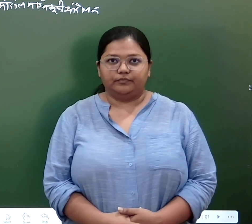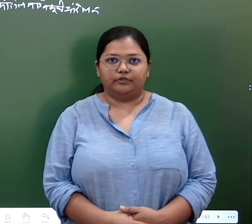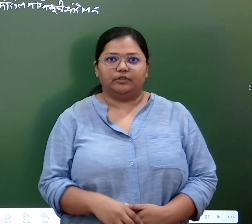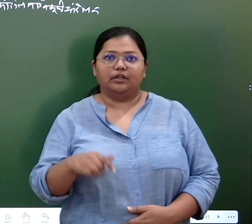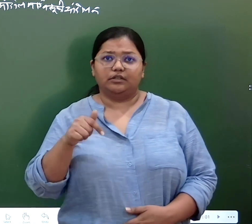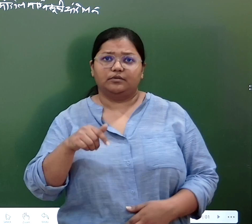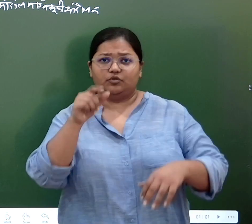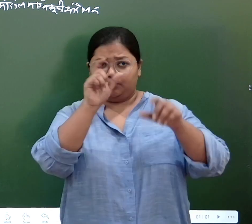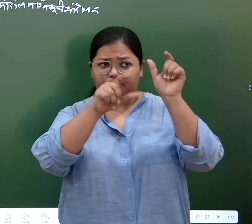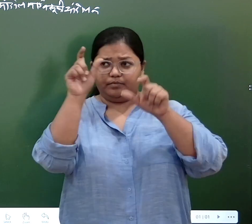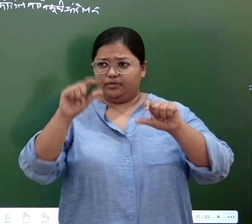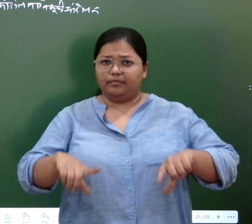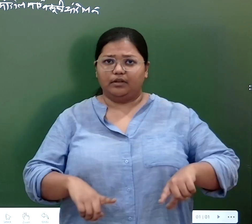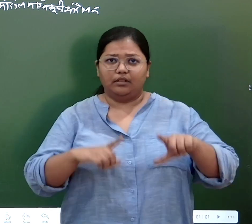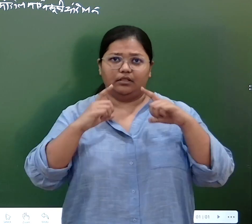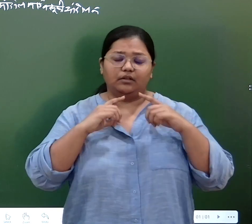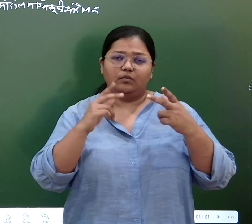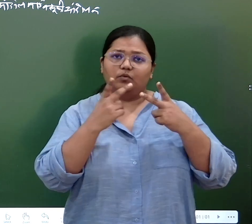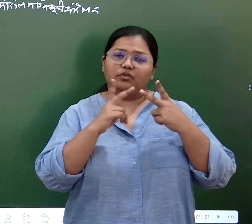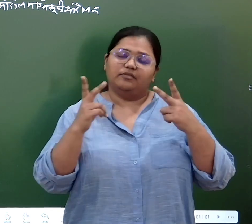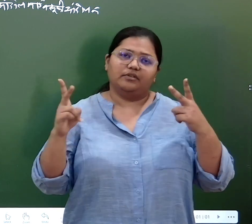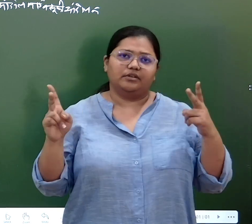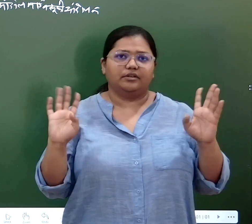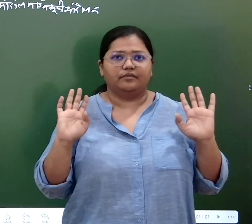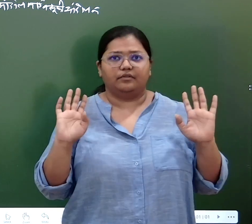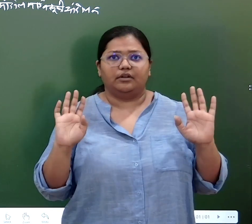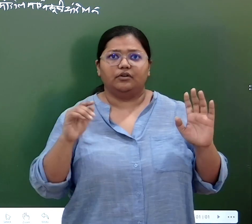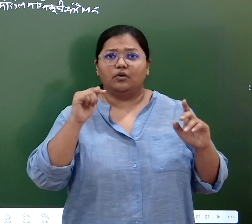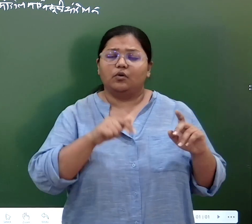थे, ठीक। हिंदू धर्म में